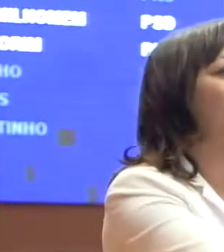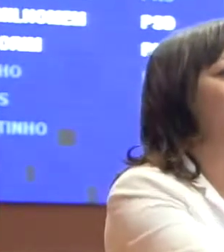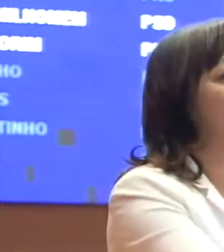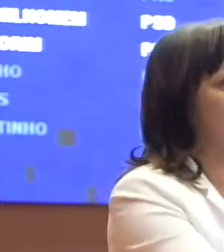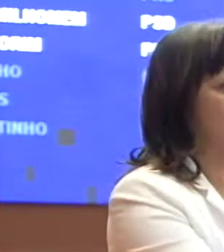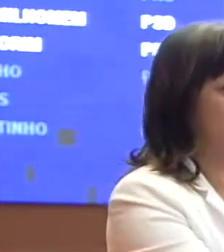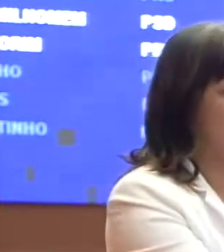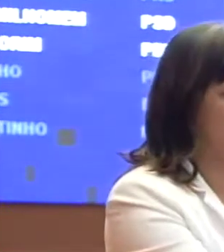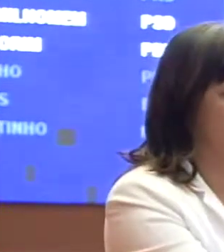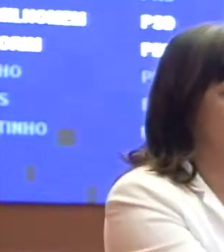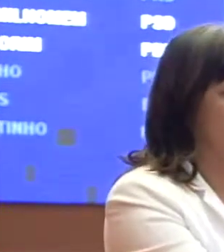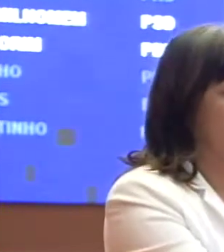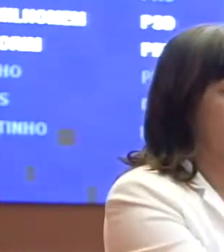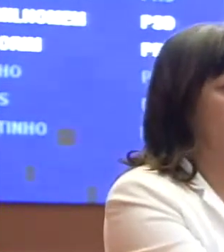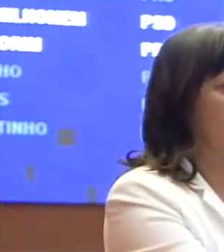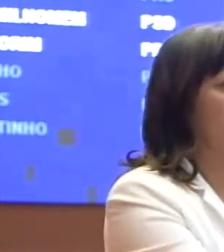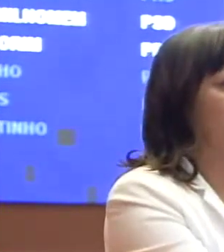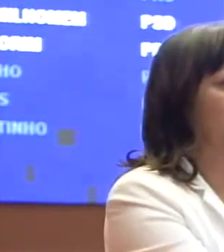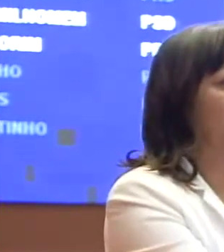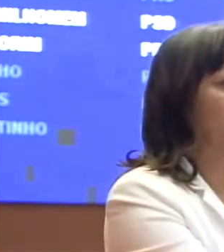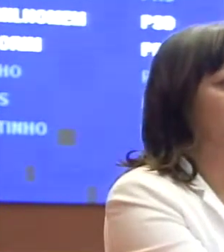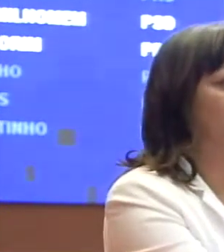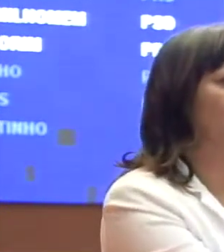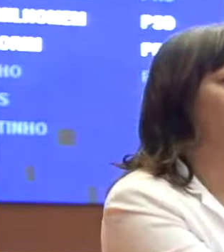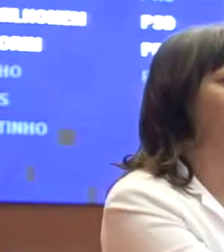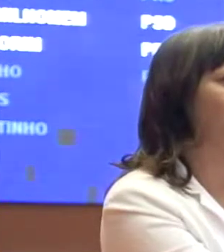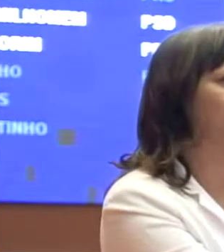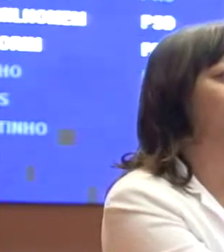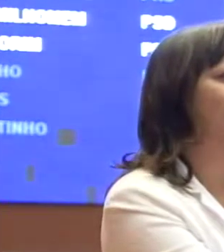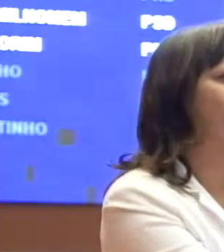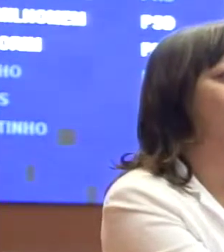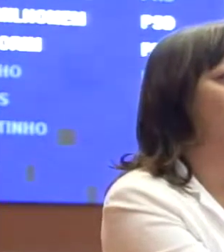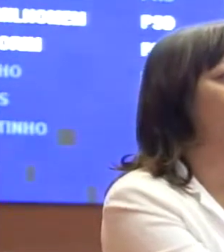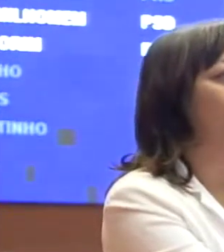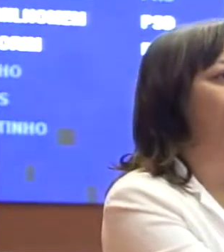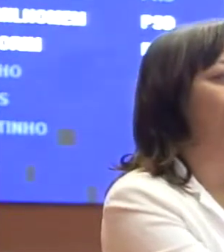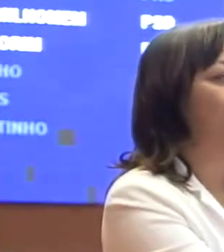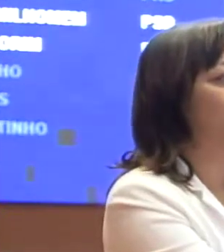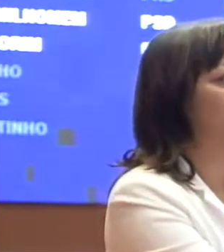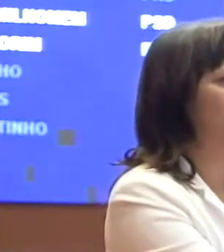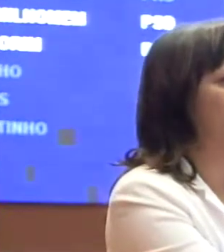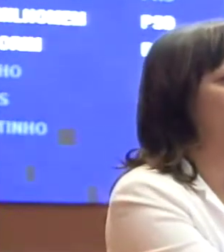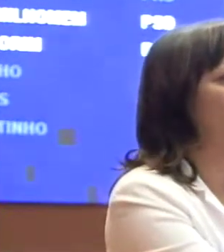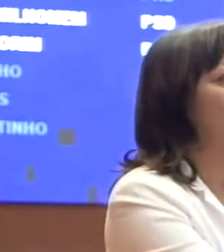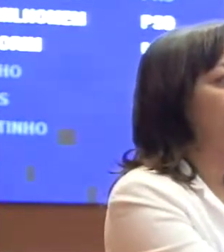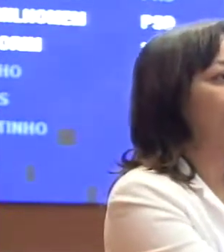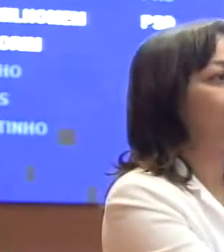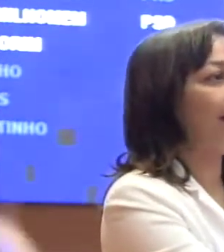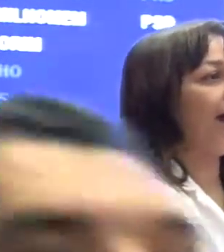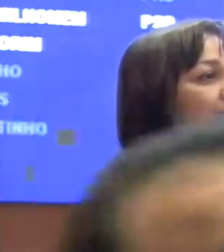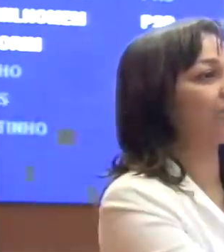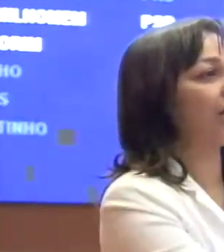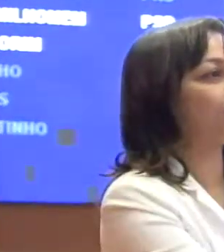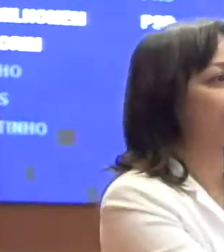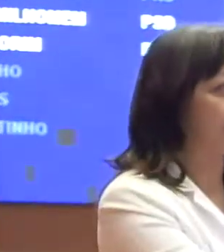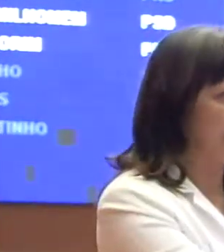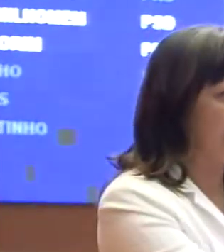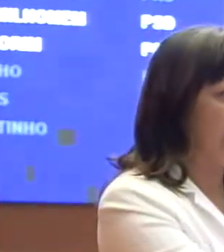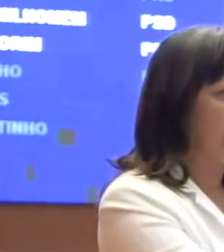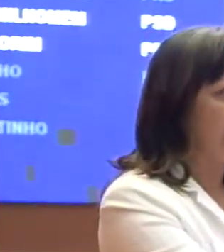o reflexo da realidade. Porque, às vezes, tem uma faixa etária ou uma faixa social que